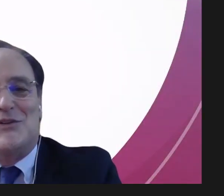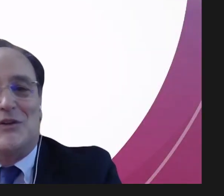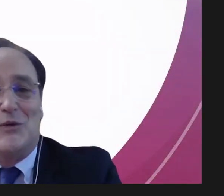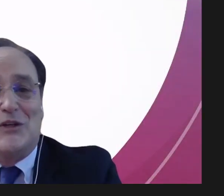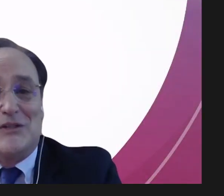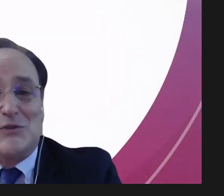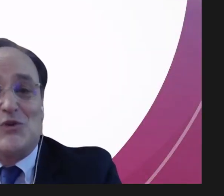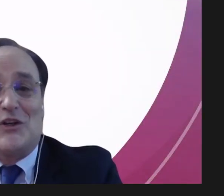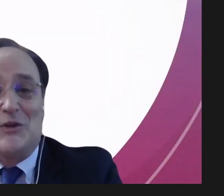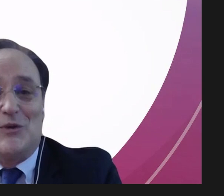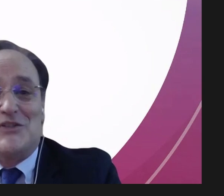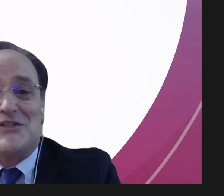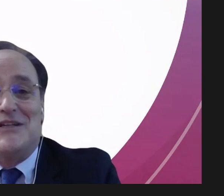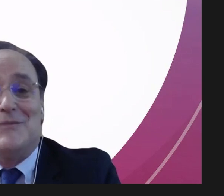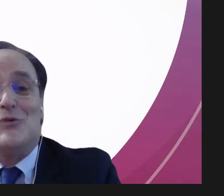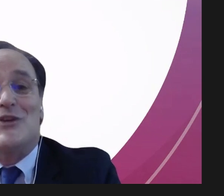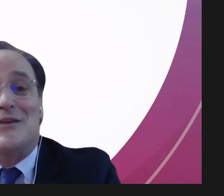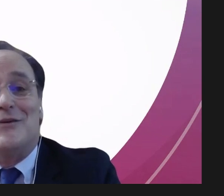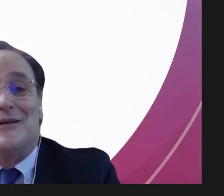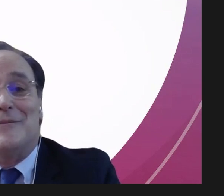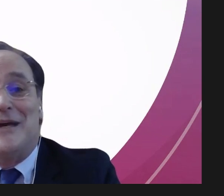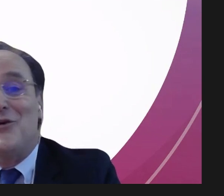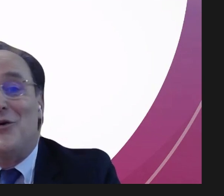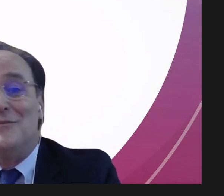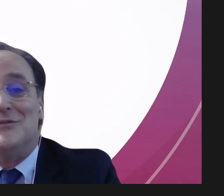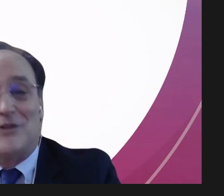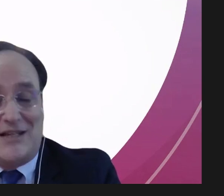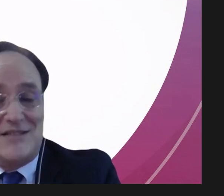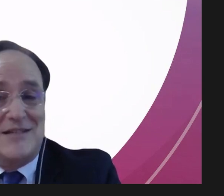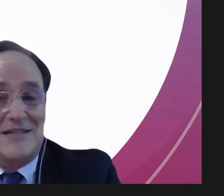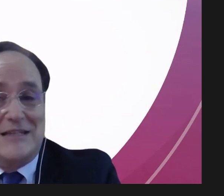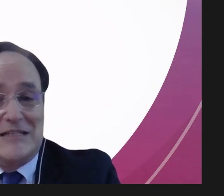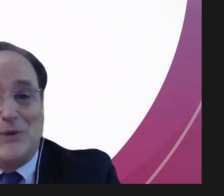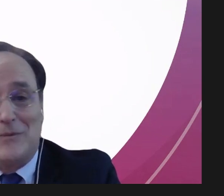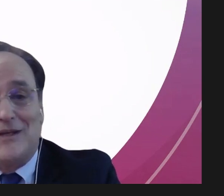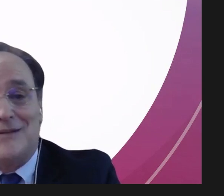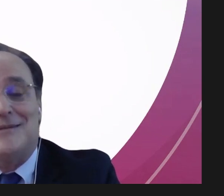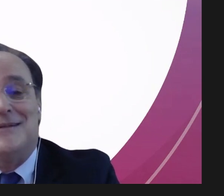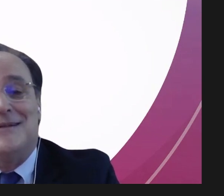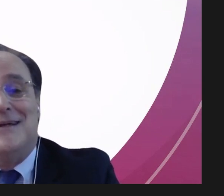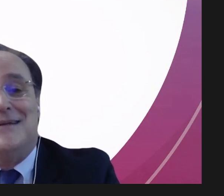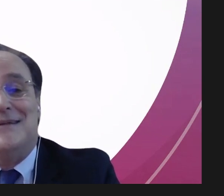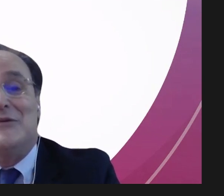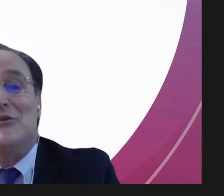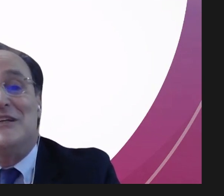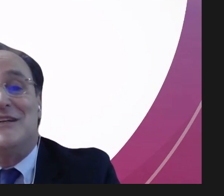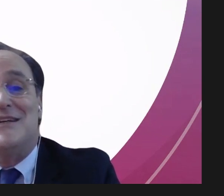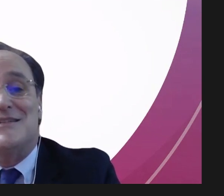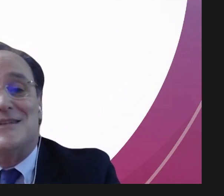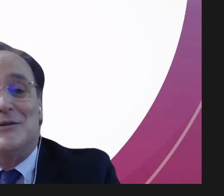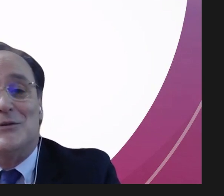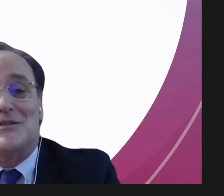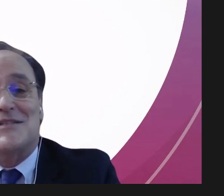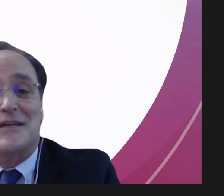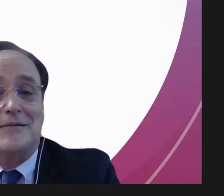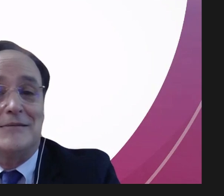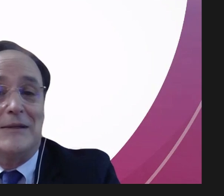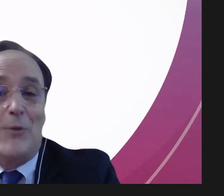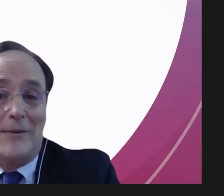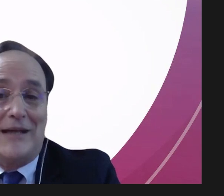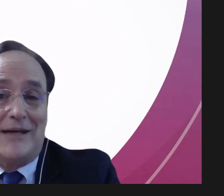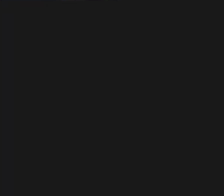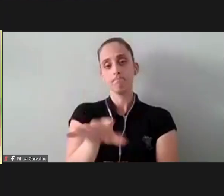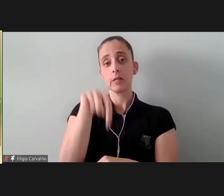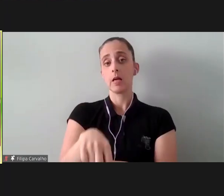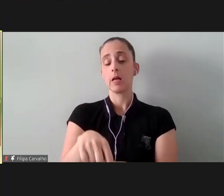Cumprimento as oradoras, os oradores e a moderadora, bem como toda a assistência deste webinar. De referir que este é o